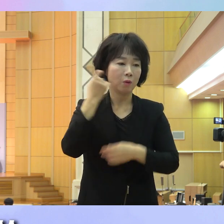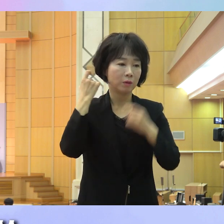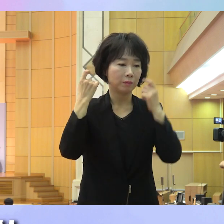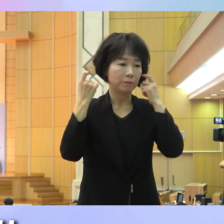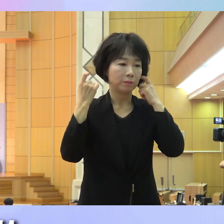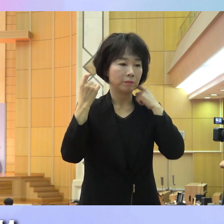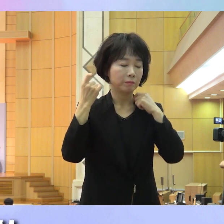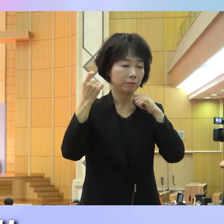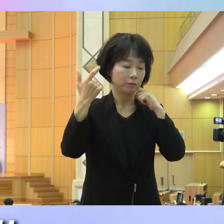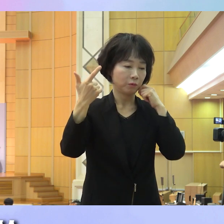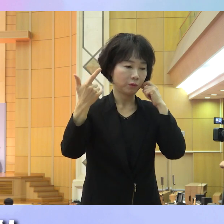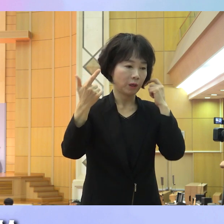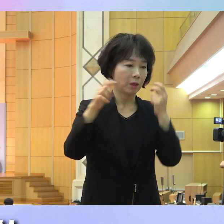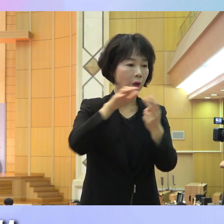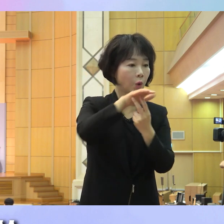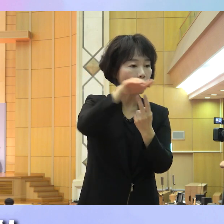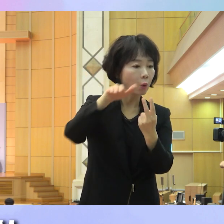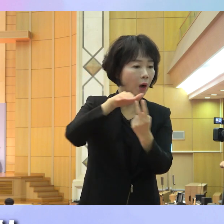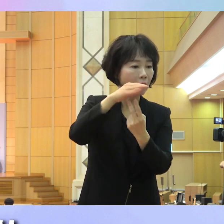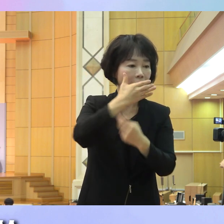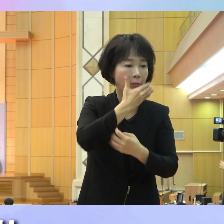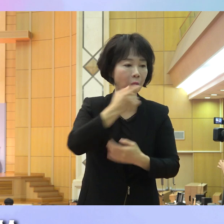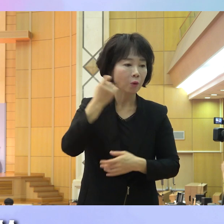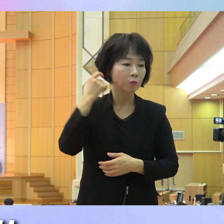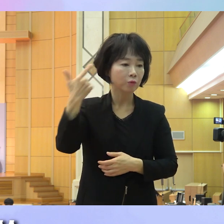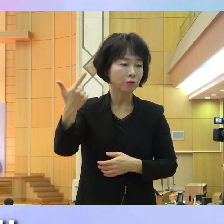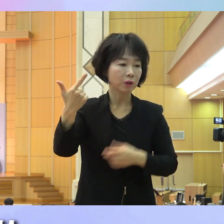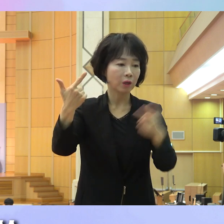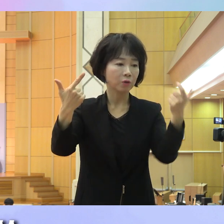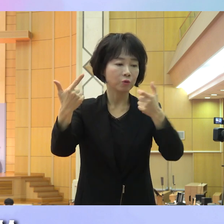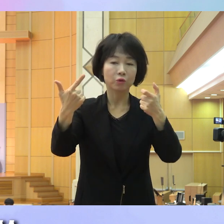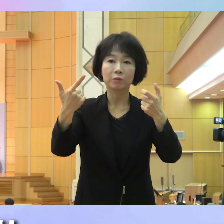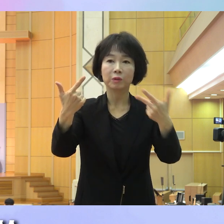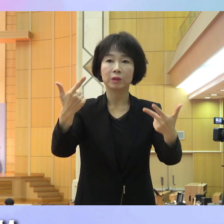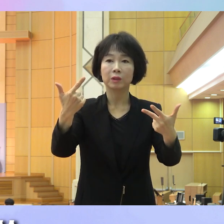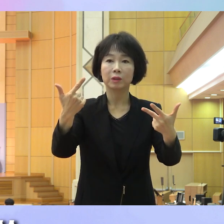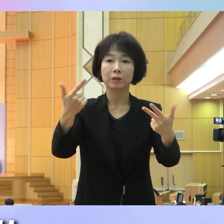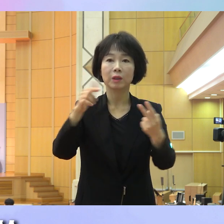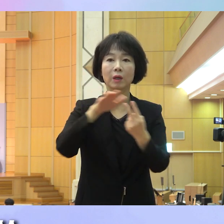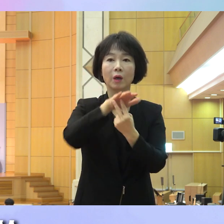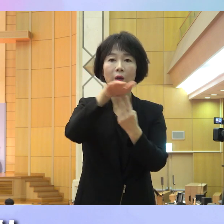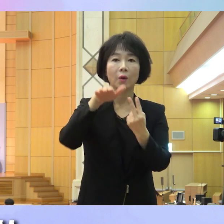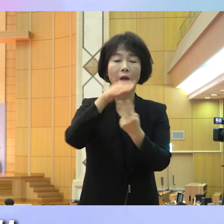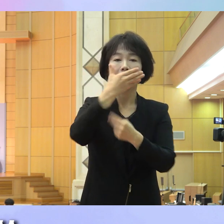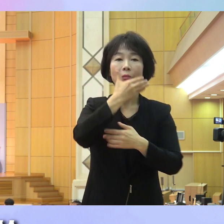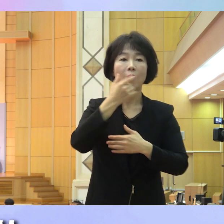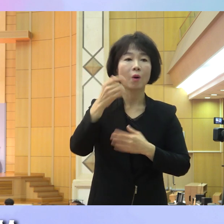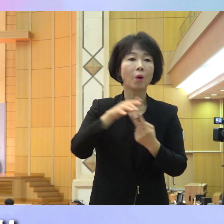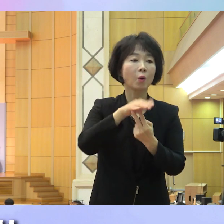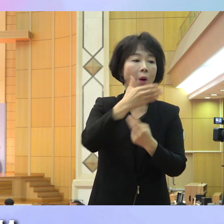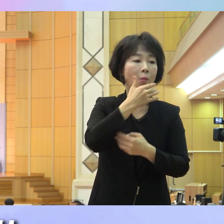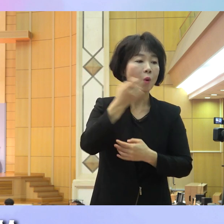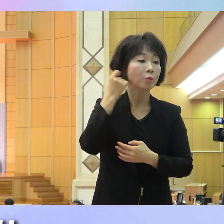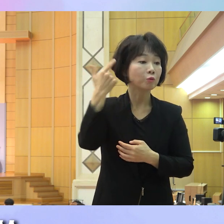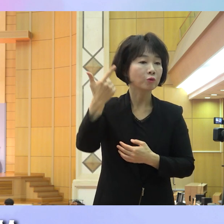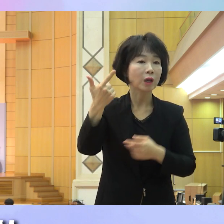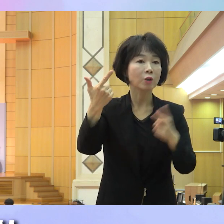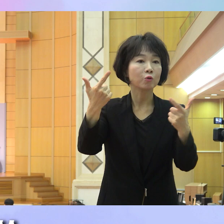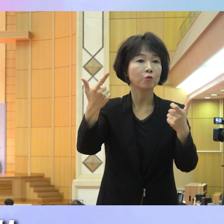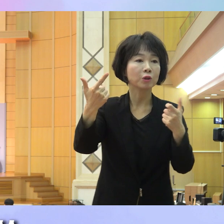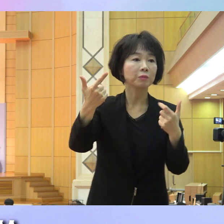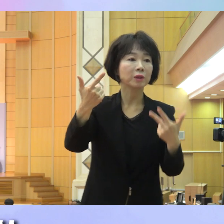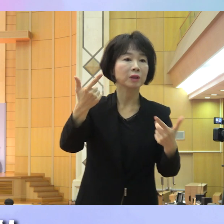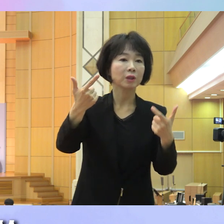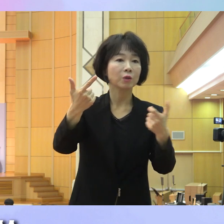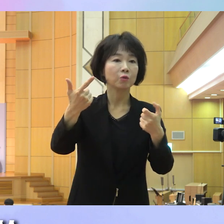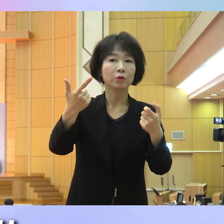67절로 69절의 말씀입니다. 신약성경 155페이지 요한복음 6장